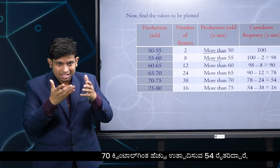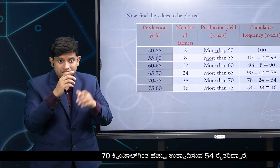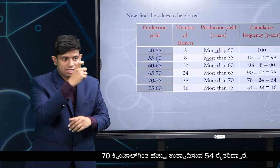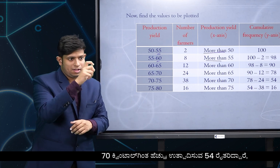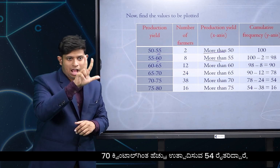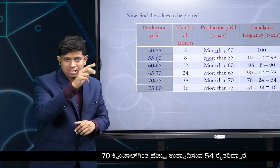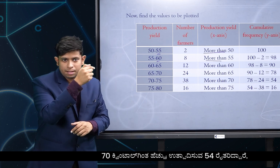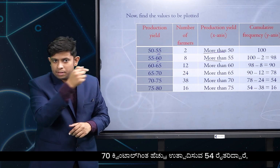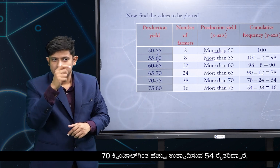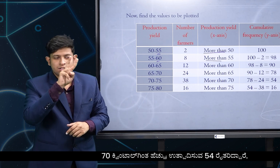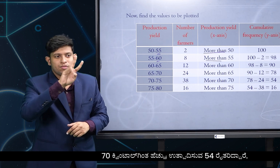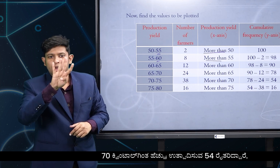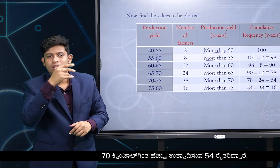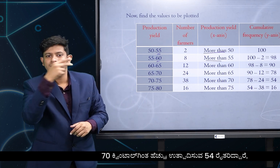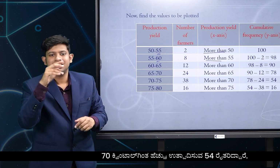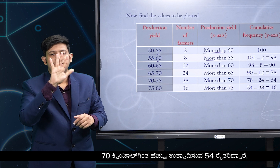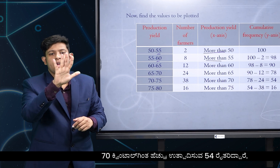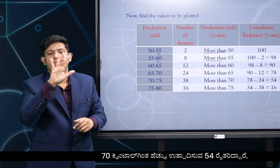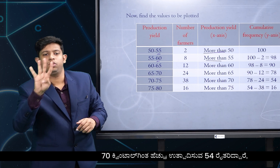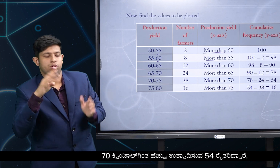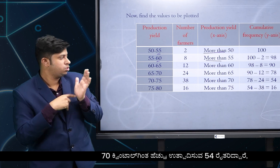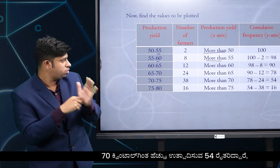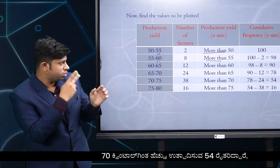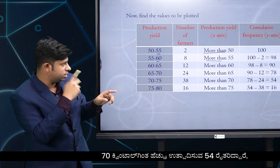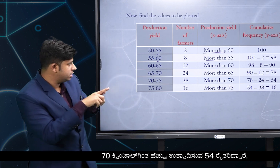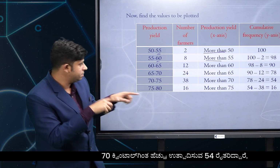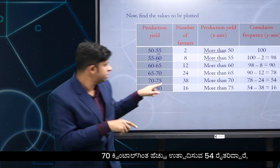70 ಕ್ವಿಂಟಾಲ್ಗಿಂತ ಹೆಚ್ಚು ಉತ್ಪಾದಿಸುವ 54 ರೈತರಿದ್ದಾರೆ.